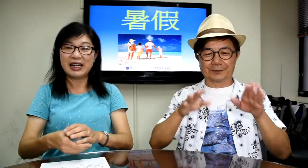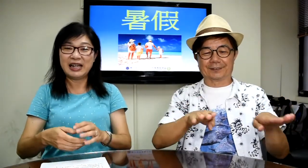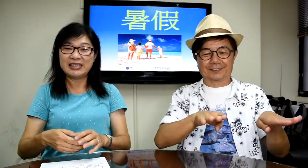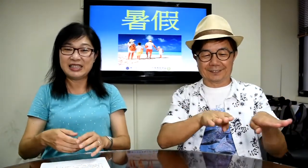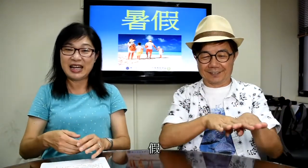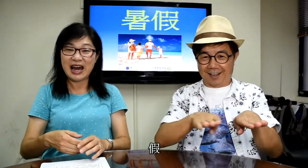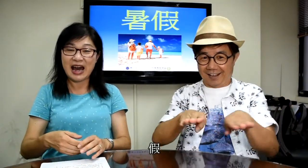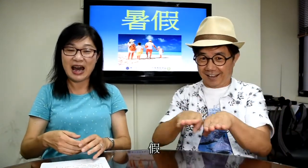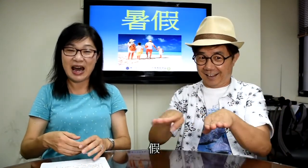假，